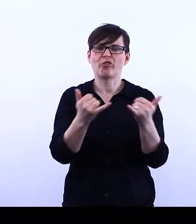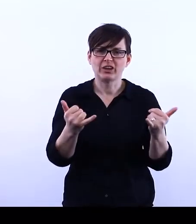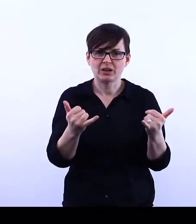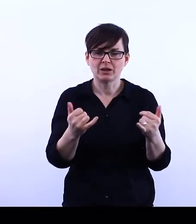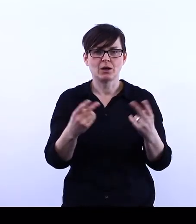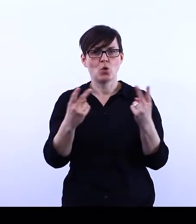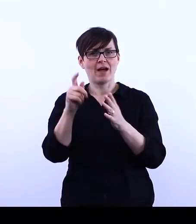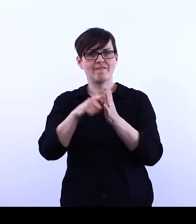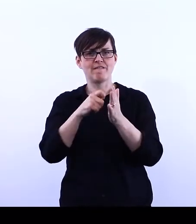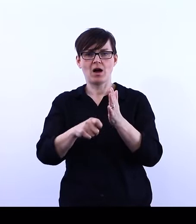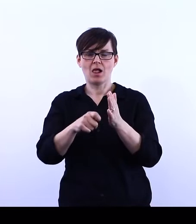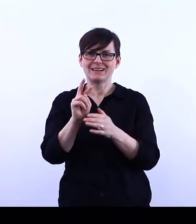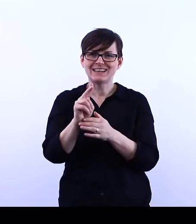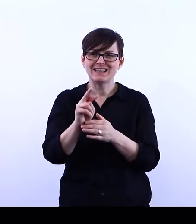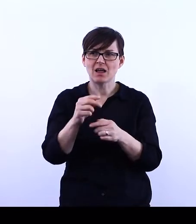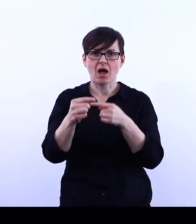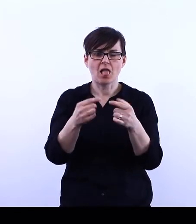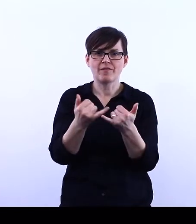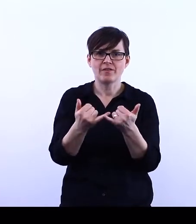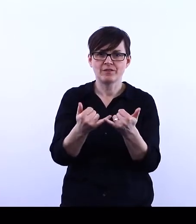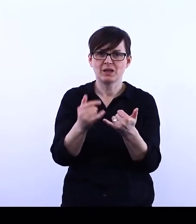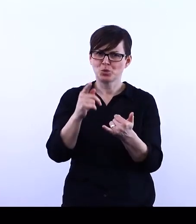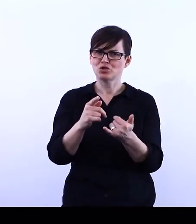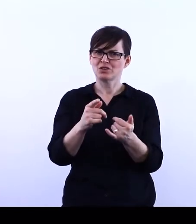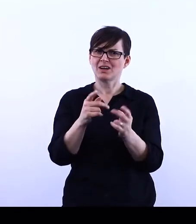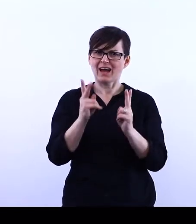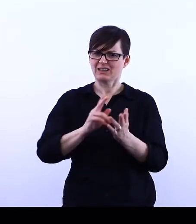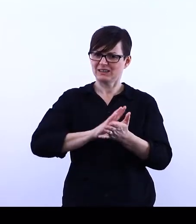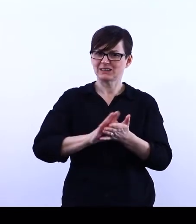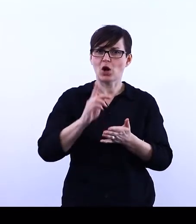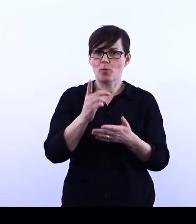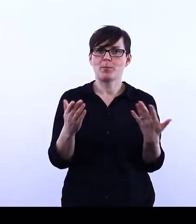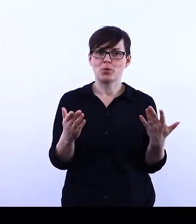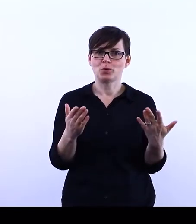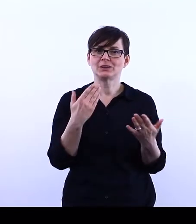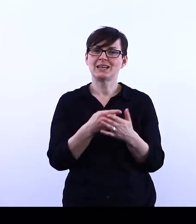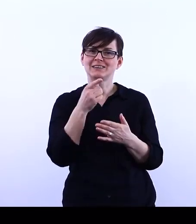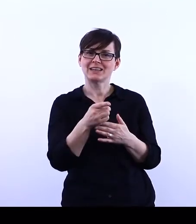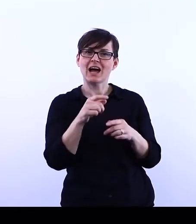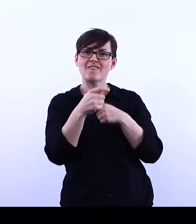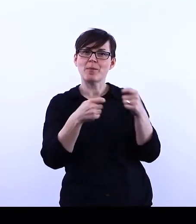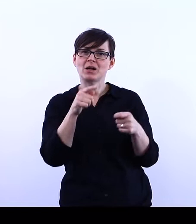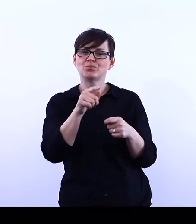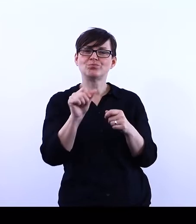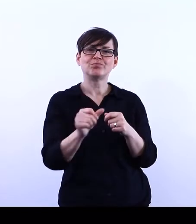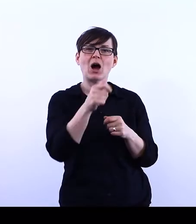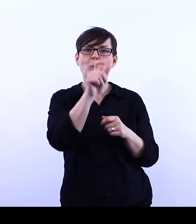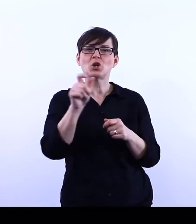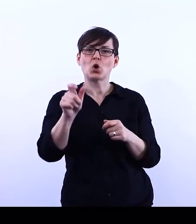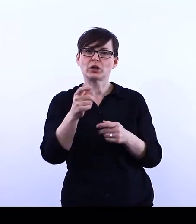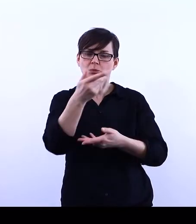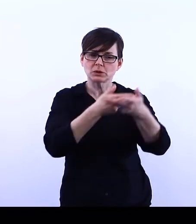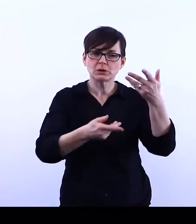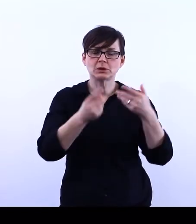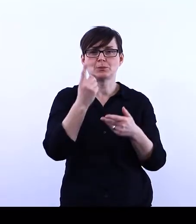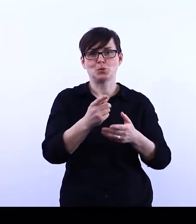die bestimmten Anforderungen genügt? Und dass da eben der Austausch mit den Schlüsselakteuren im Verband sehr, sehr wichtig ist. Was eben auch